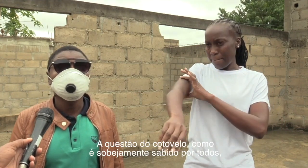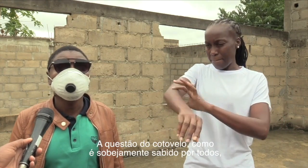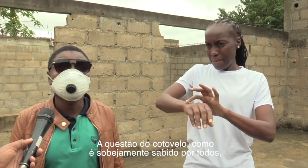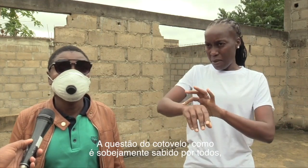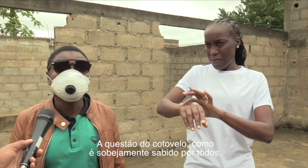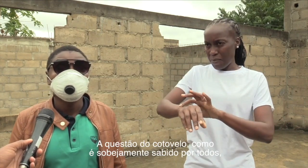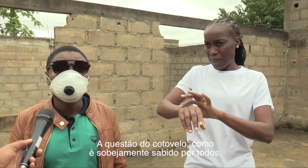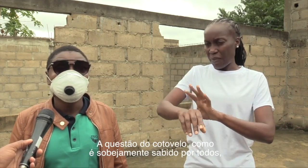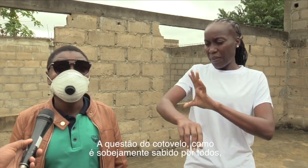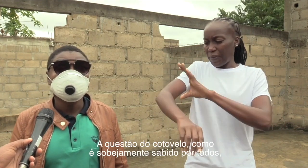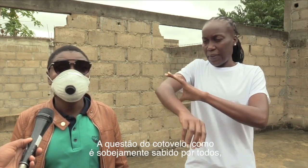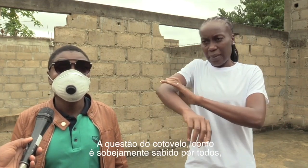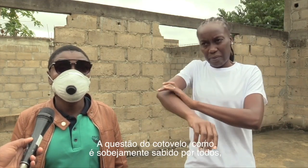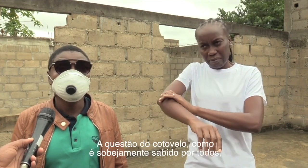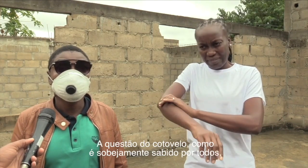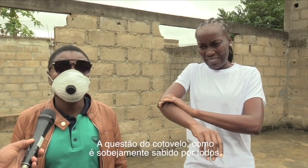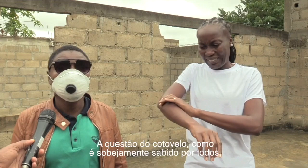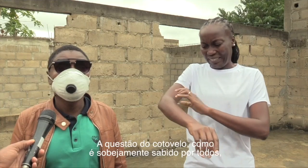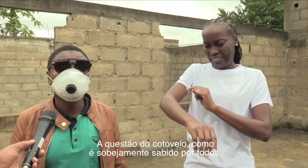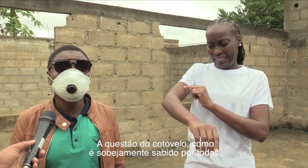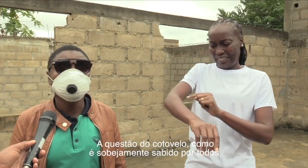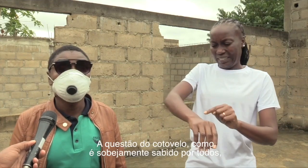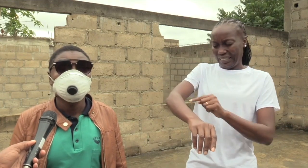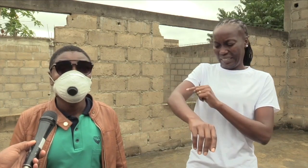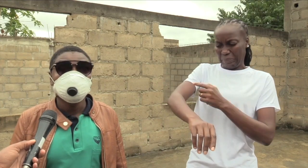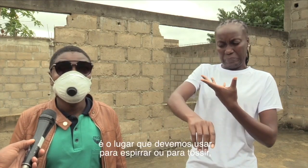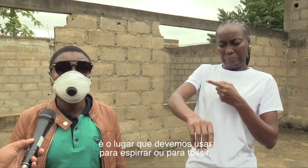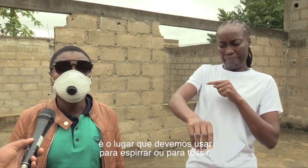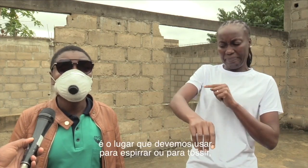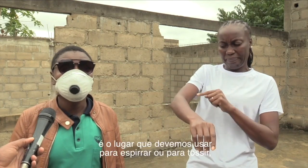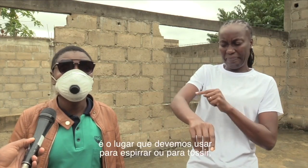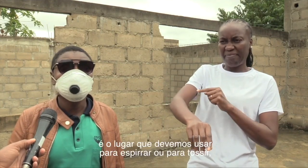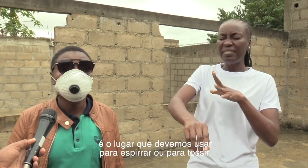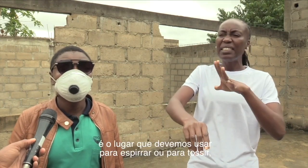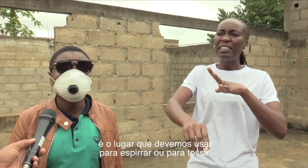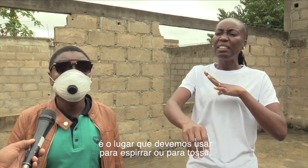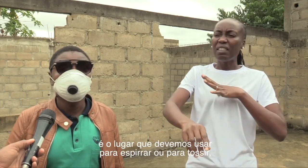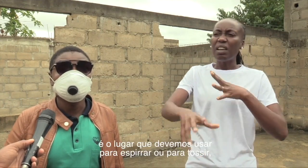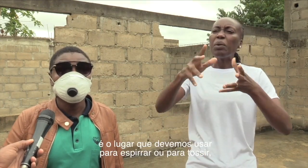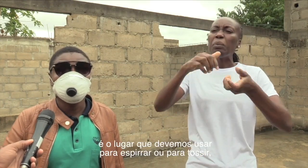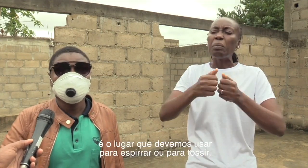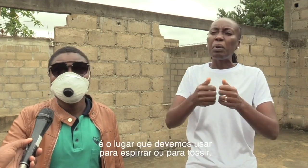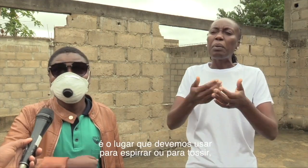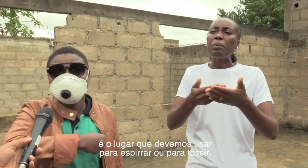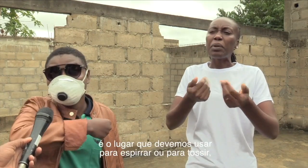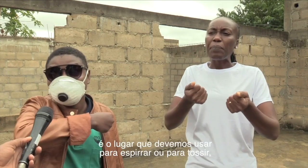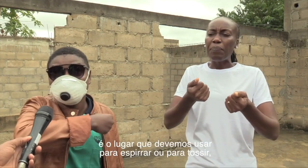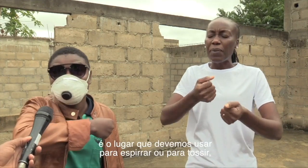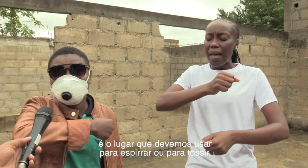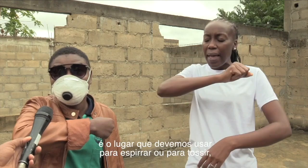já está subsejamento sabido por todos, não é? É o lugar onde devemos usar para